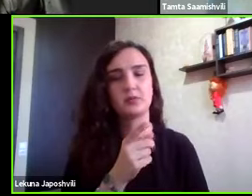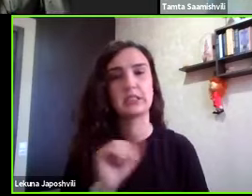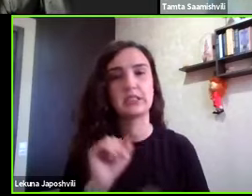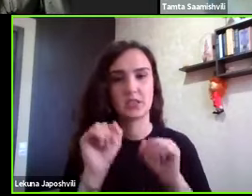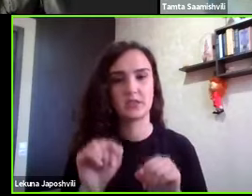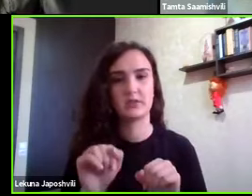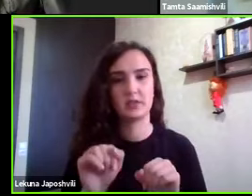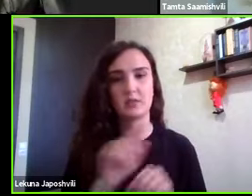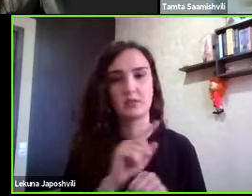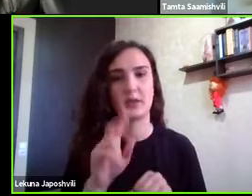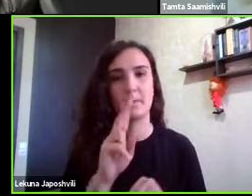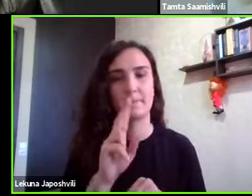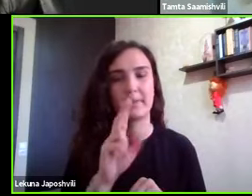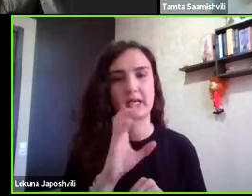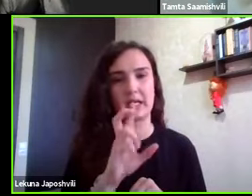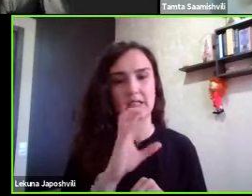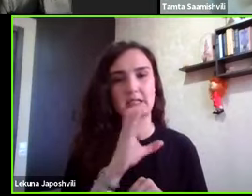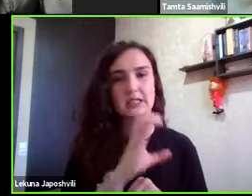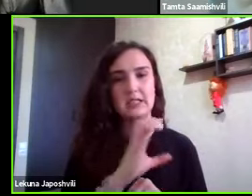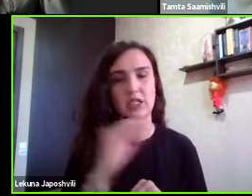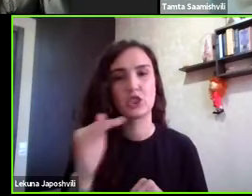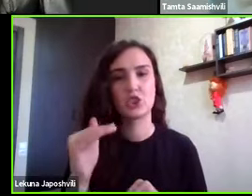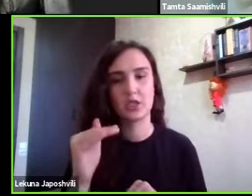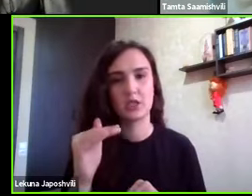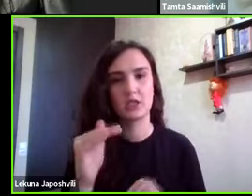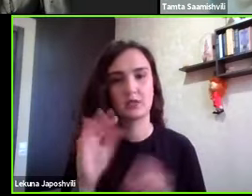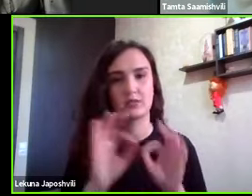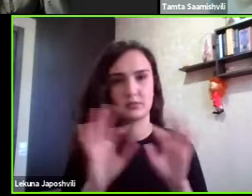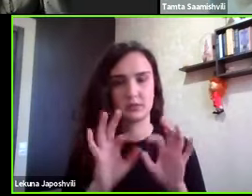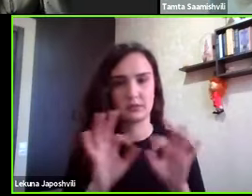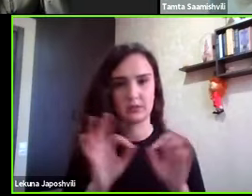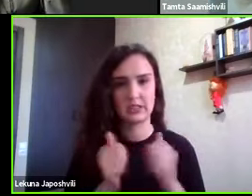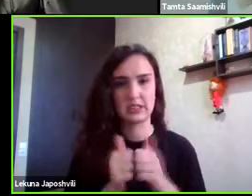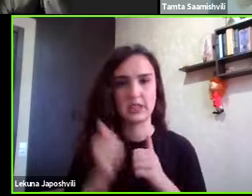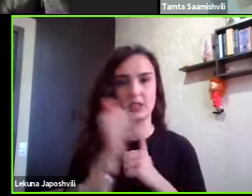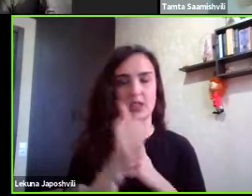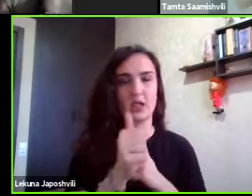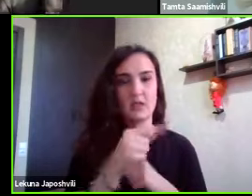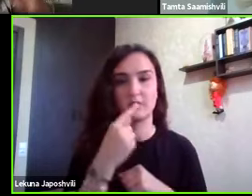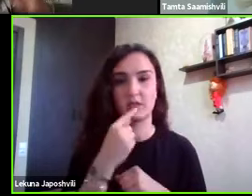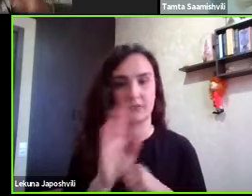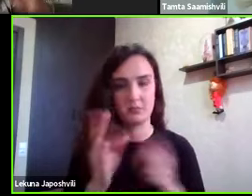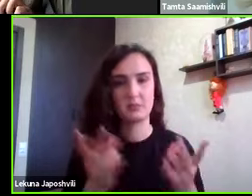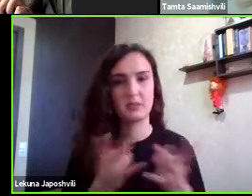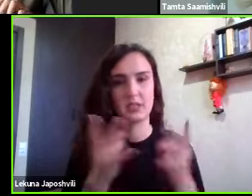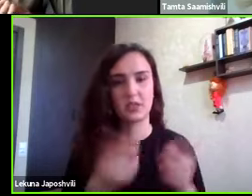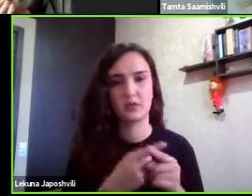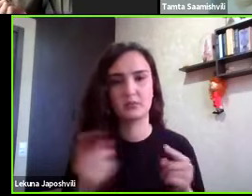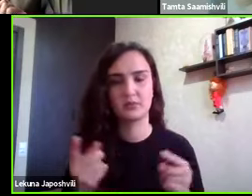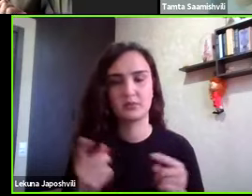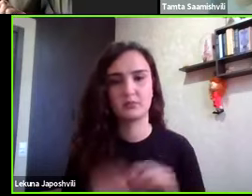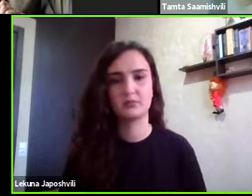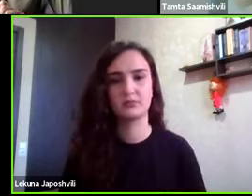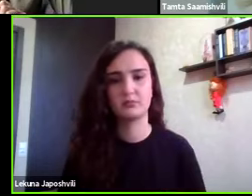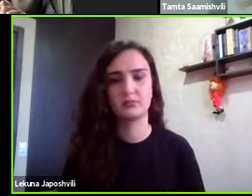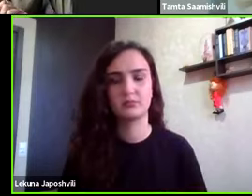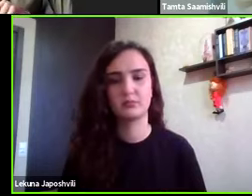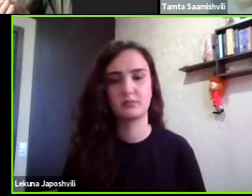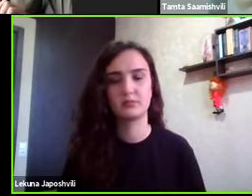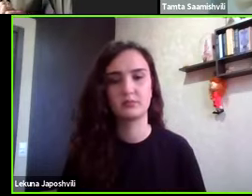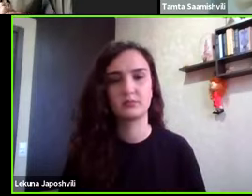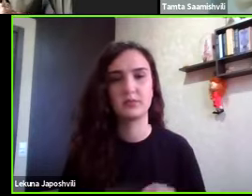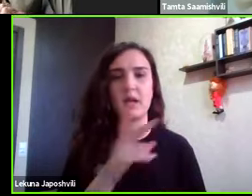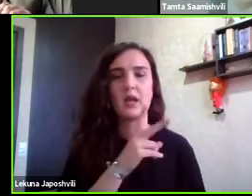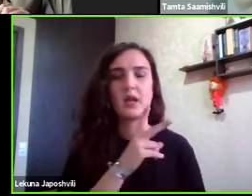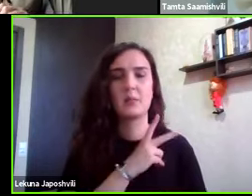იცავდეს, თუმცა ბეცეშეზე შევჩერდები და წინ და წინ მოვლენებს არ გავასწრო, მიმდინარეობს რამდენიმე კვლევა ბრიტანეთში,